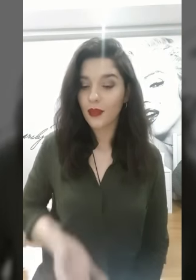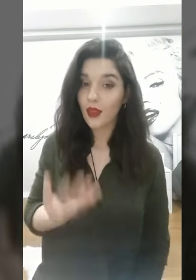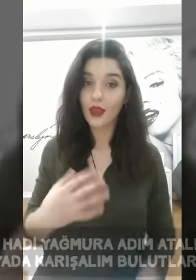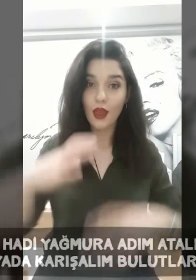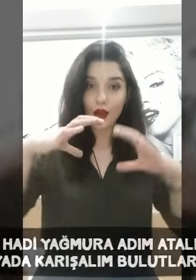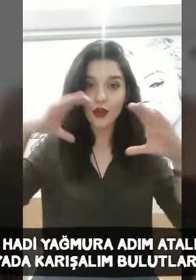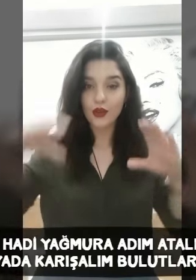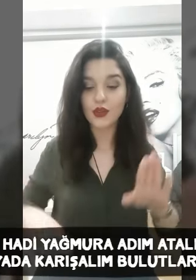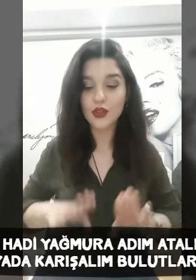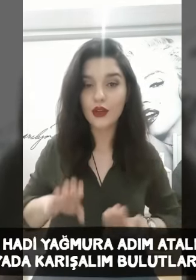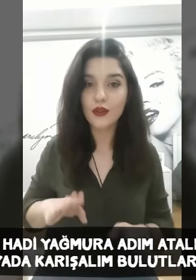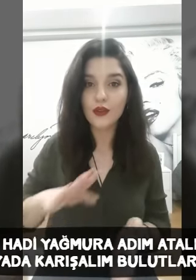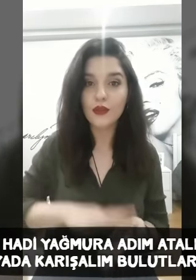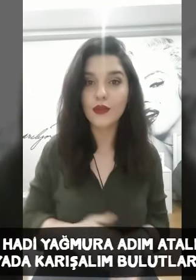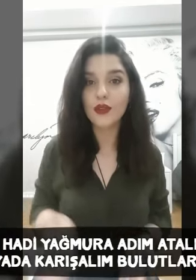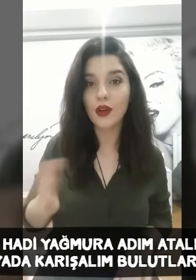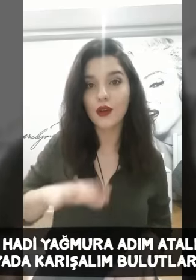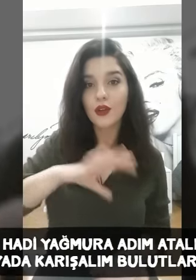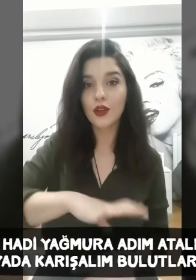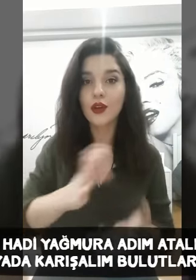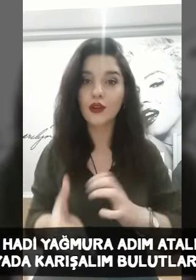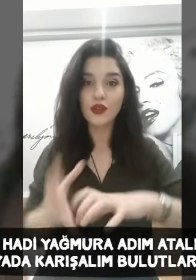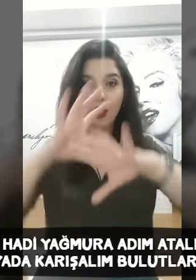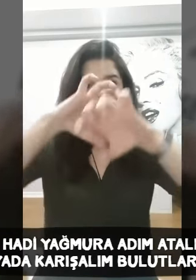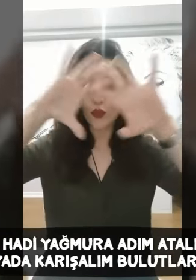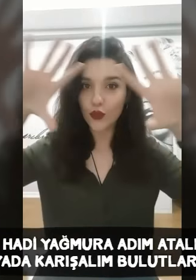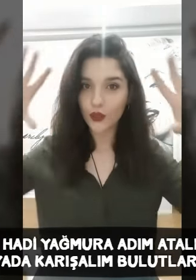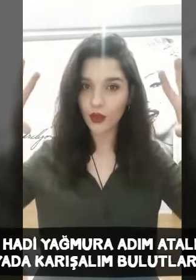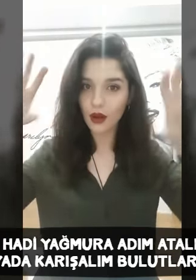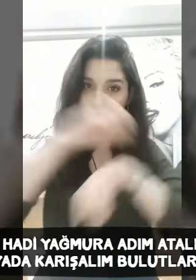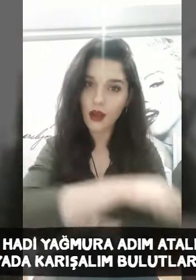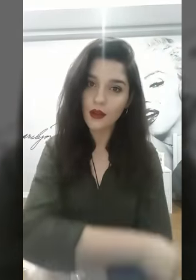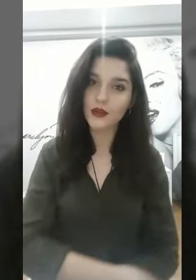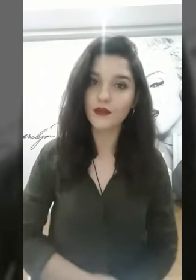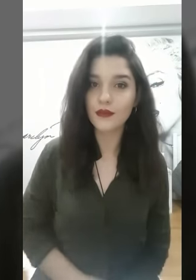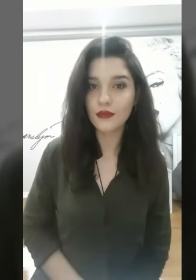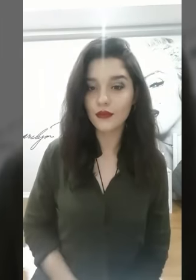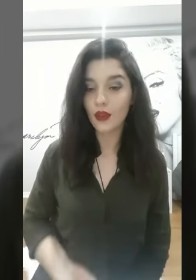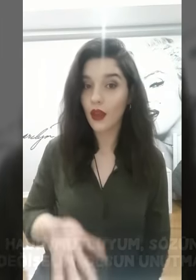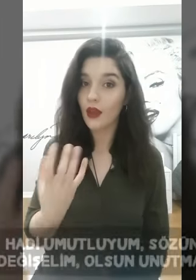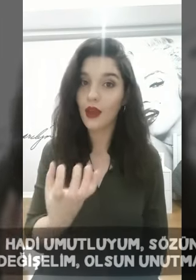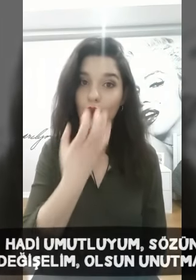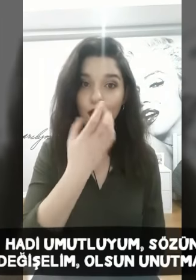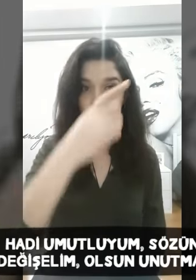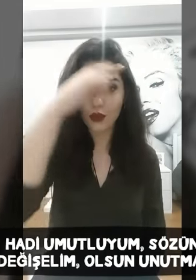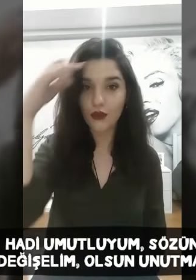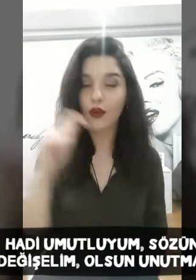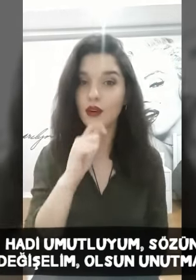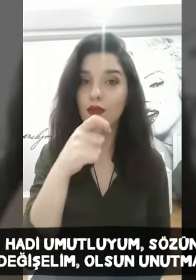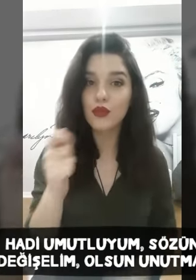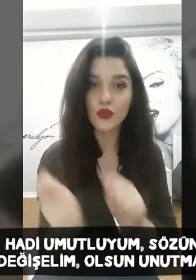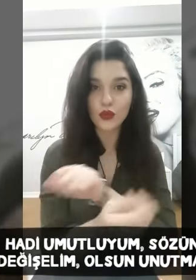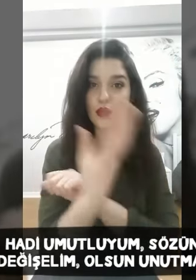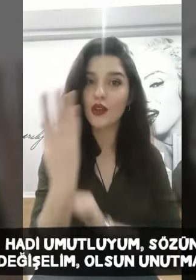Gəl, yağışaq, dım ırtaq yata qarışaq bulurlara Gəl, ümid varam, sözünü